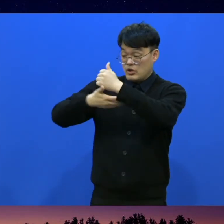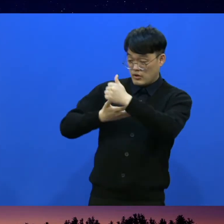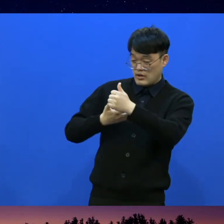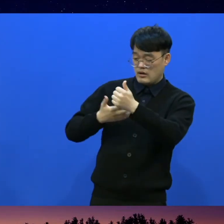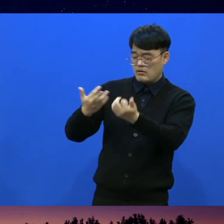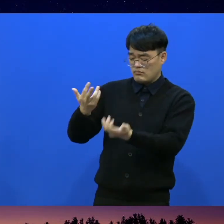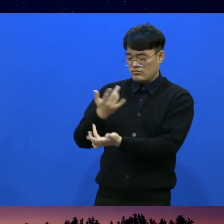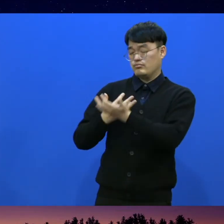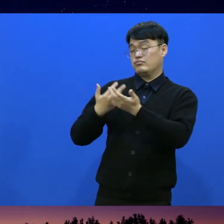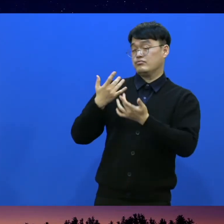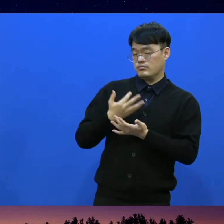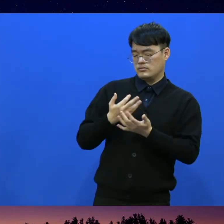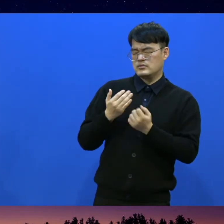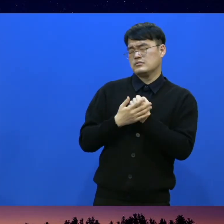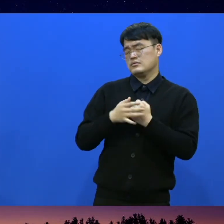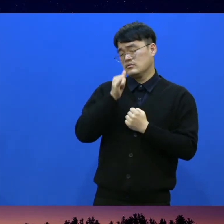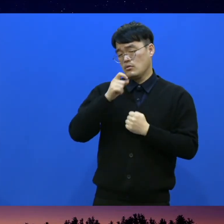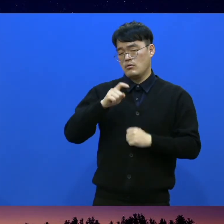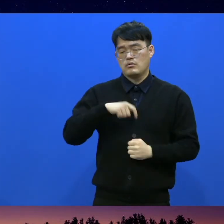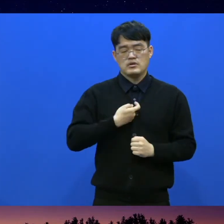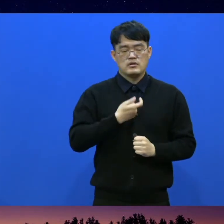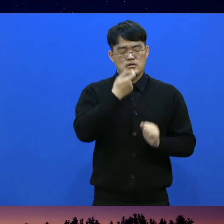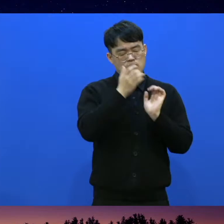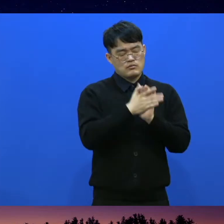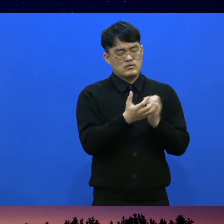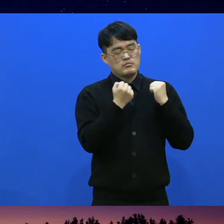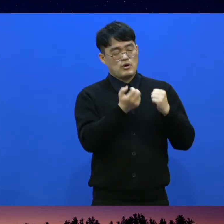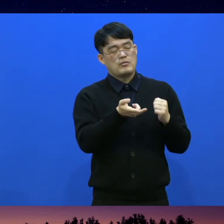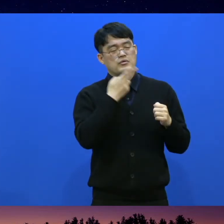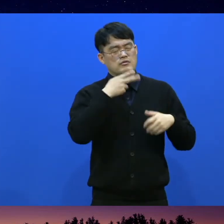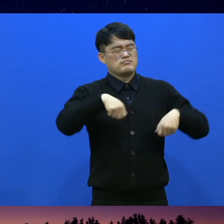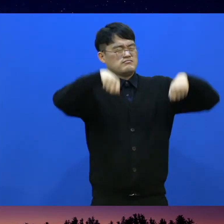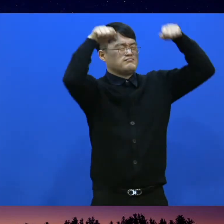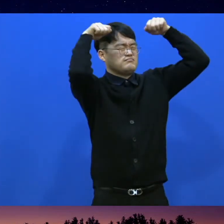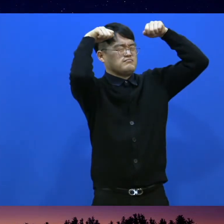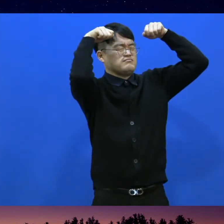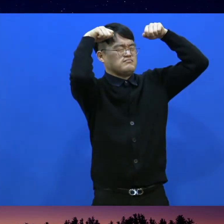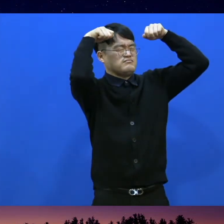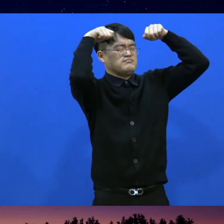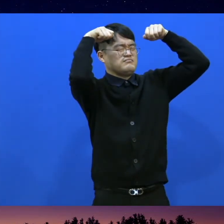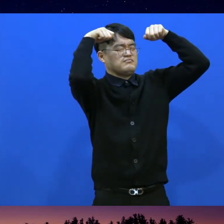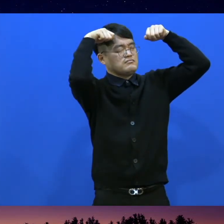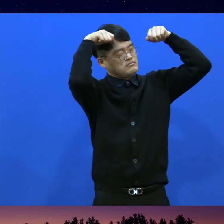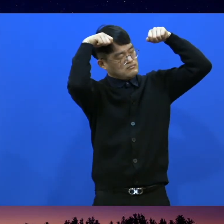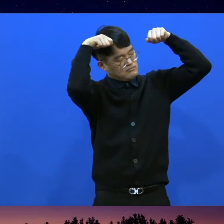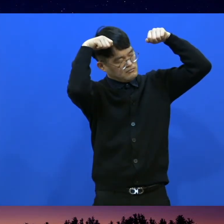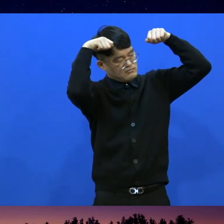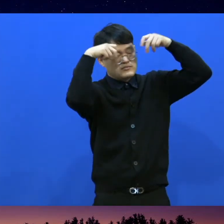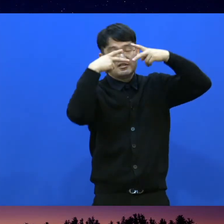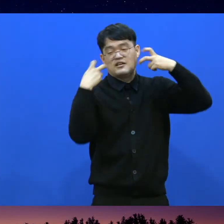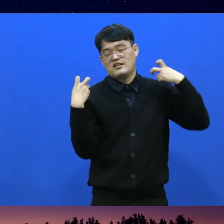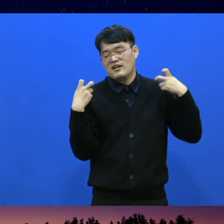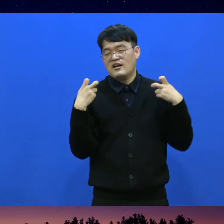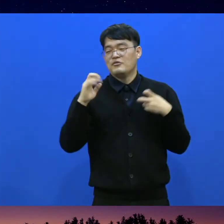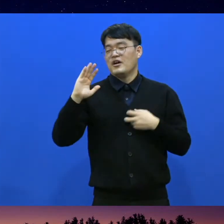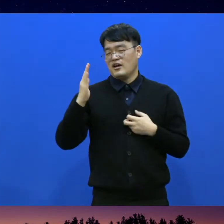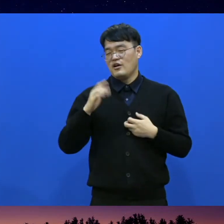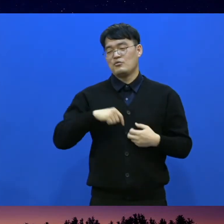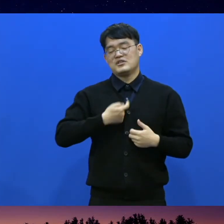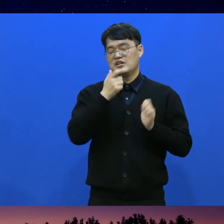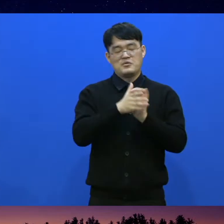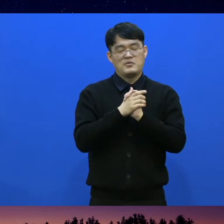묻거든요. 근데 혼자 막 기도할 힘도 없고 혼자 입을 뒤집어 쓰면 그대로 돌아가시는 거예요.